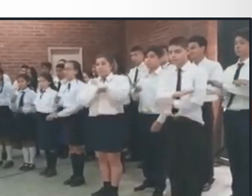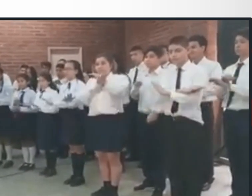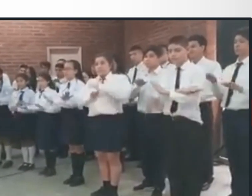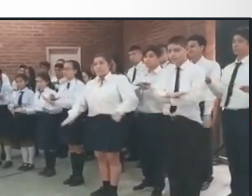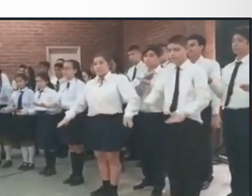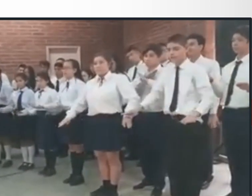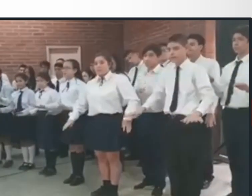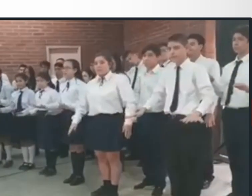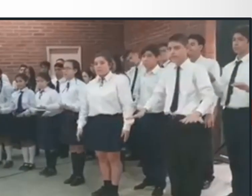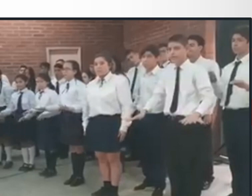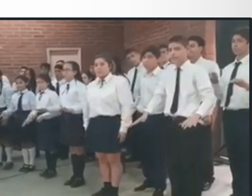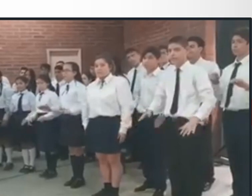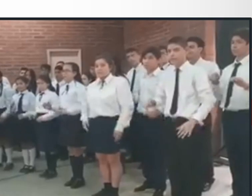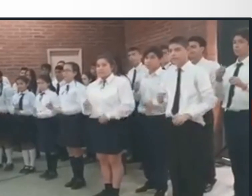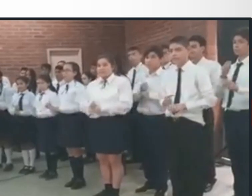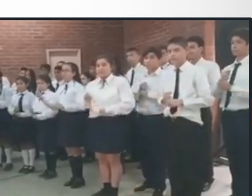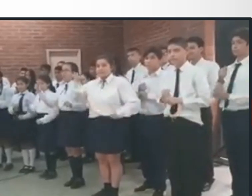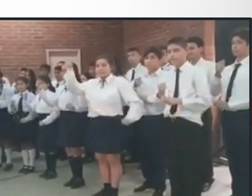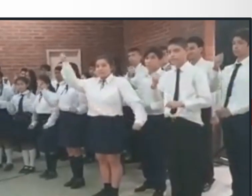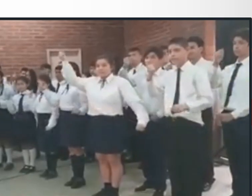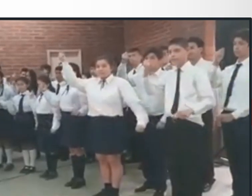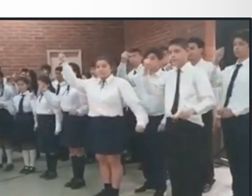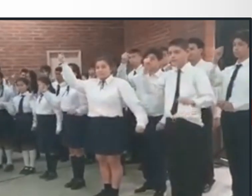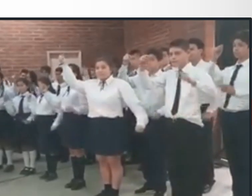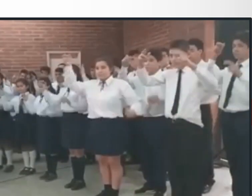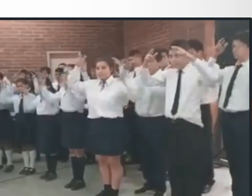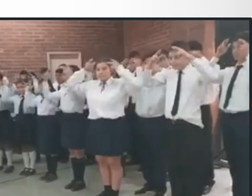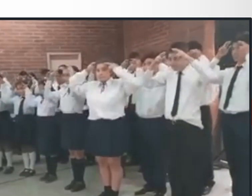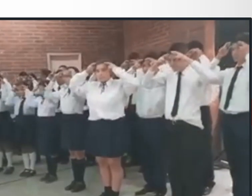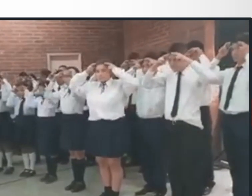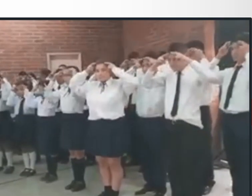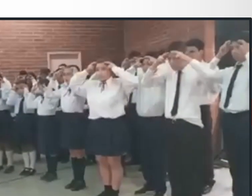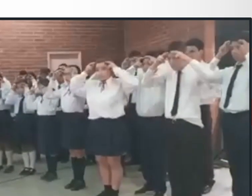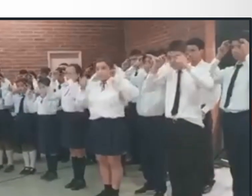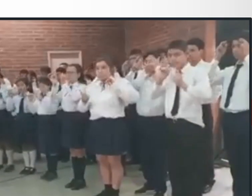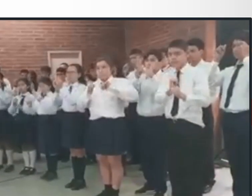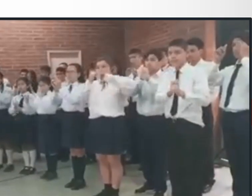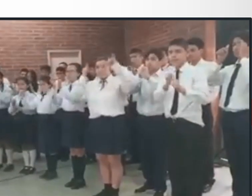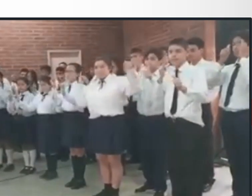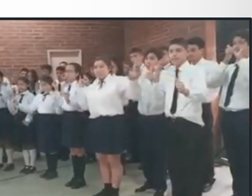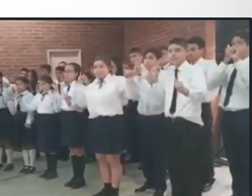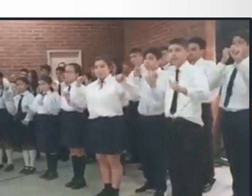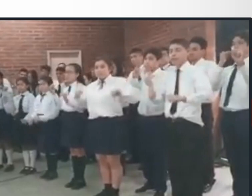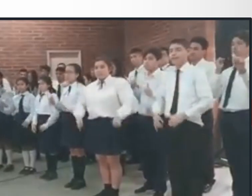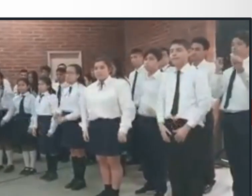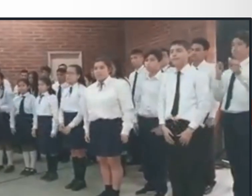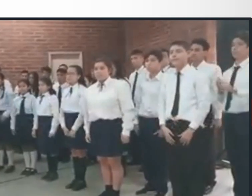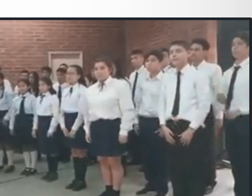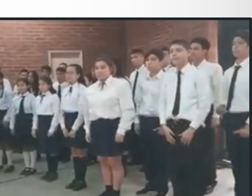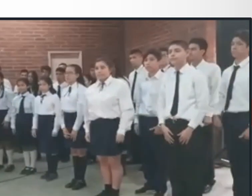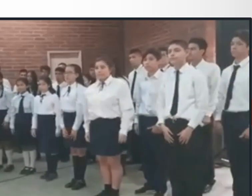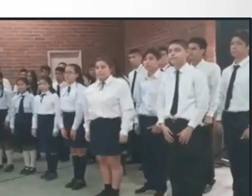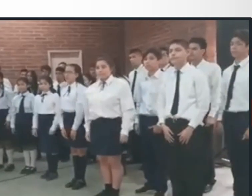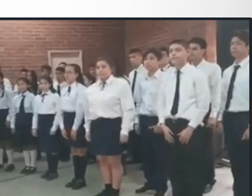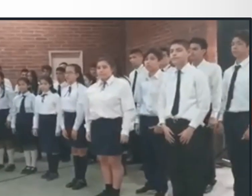la inclusión, donde asisten niños, por ejemplo, de Ipané, de San Antonio, de